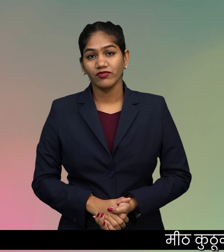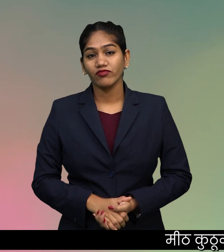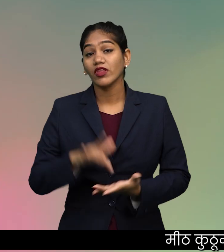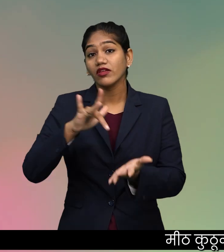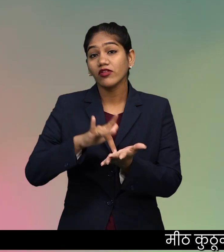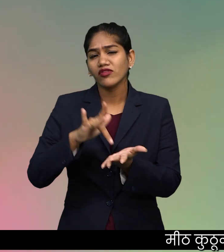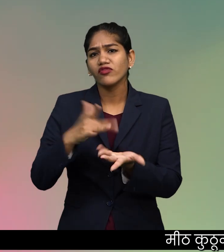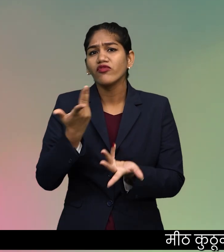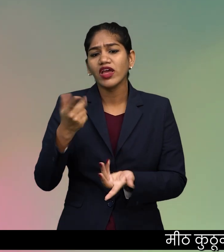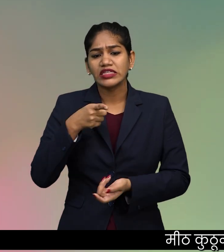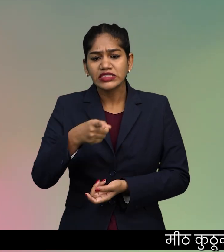मीठ कुठून आलं आणि तेच मीठ